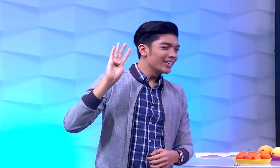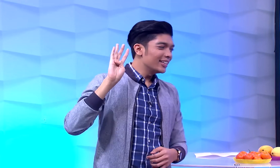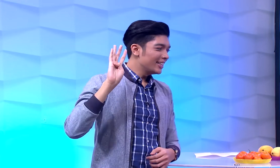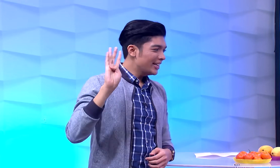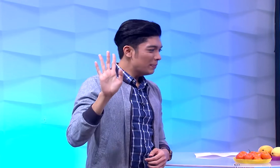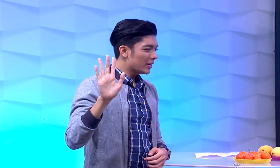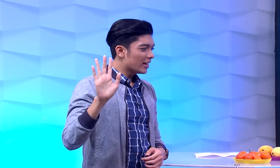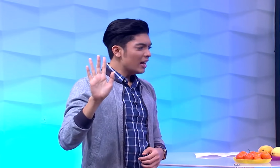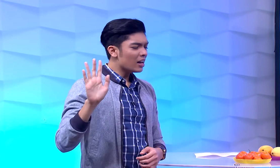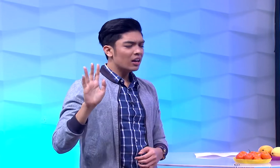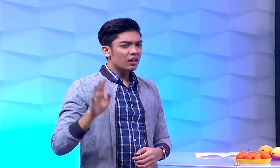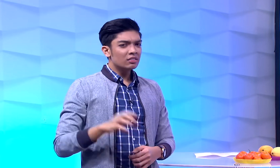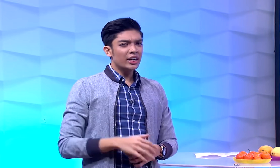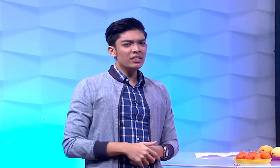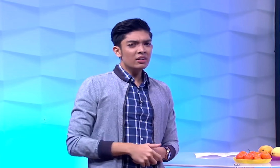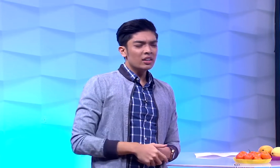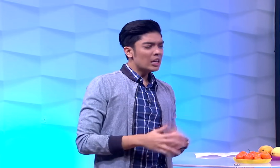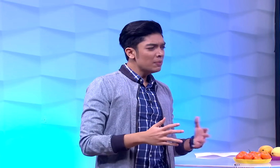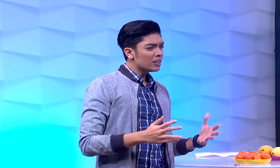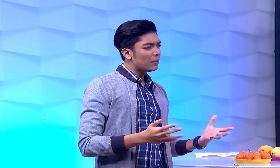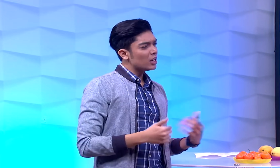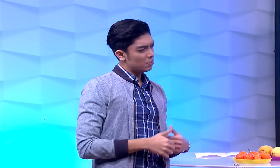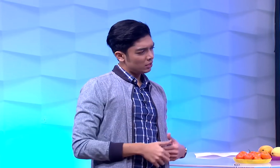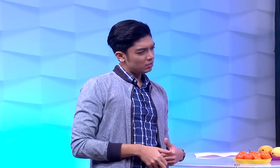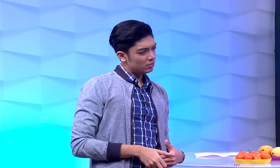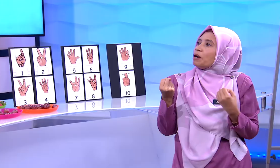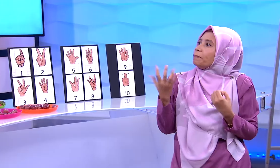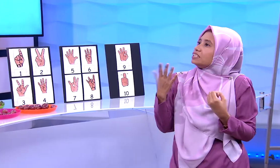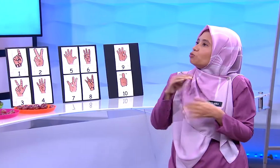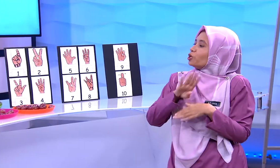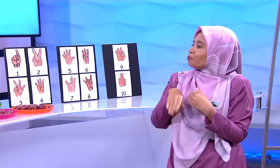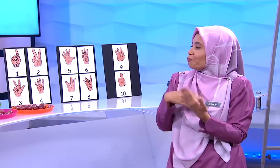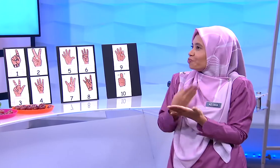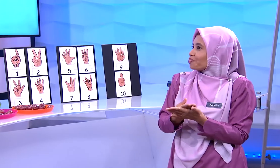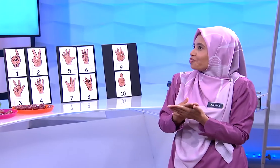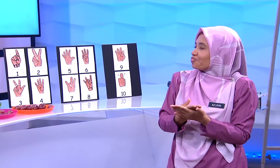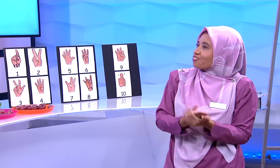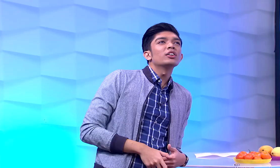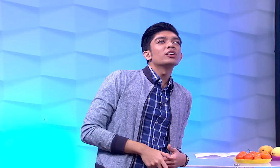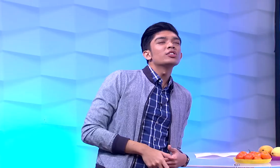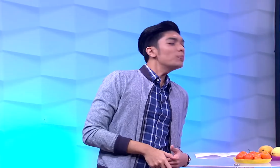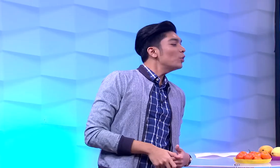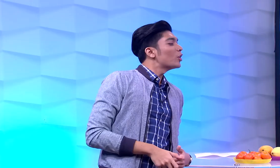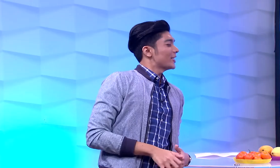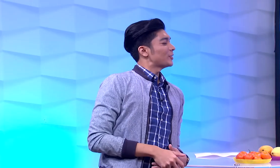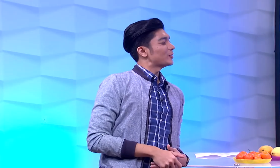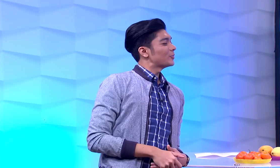12345 aki Jadi sekarang utama limut Ada berapa semua aduh 10 Iya